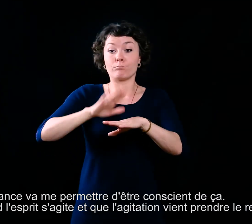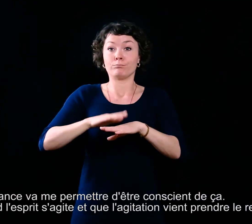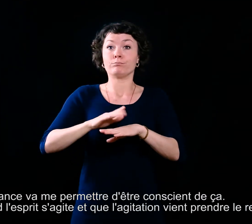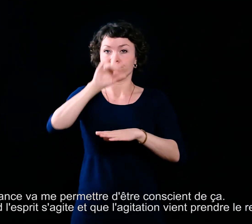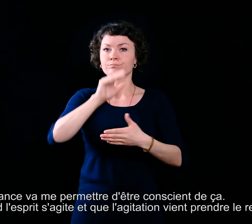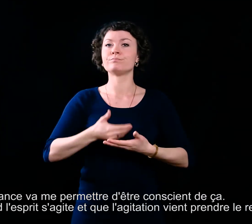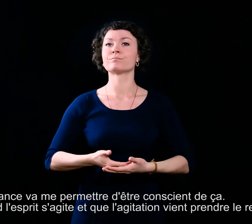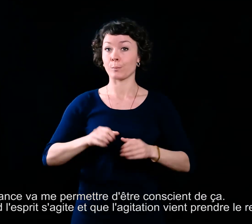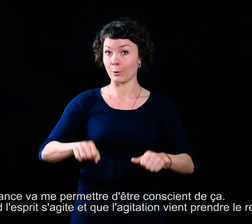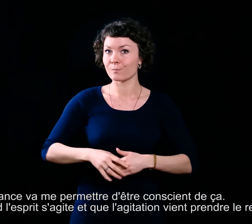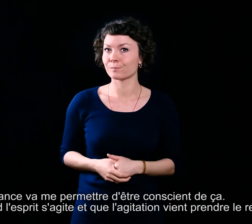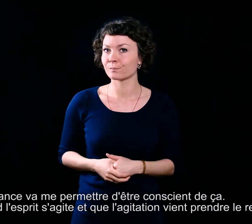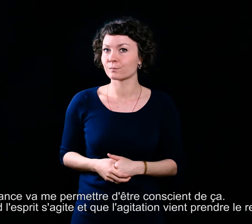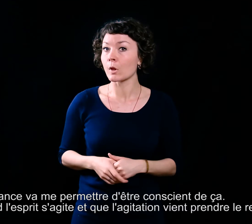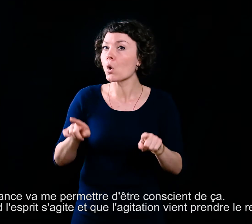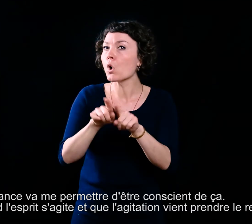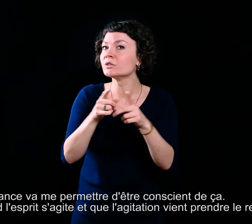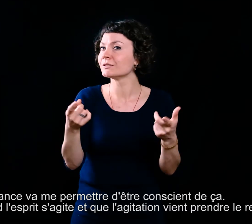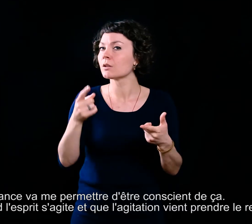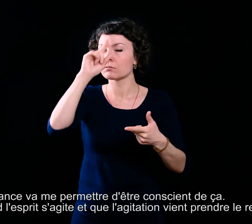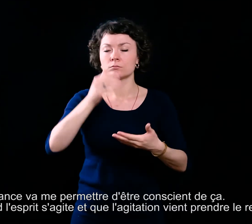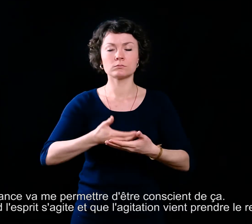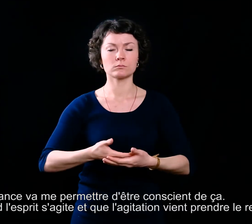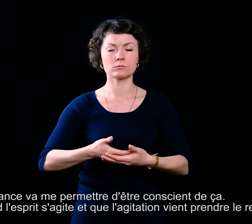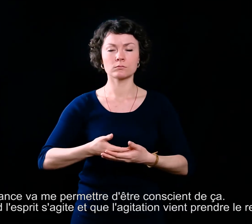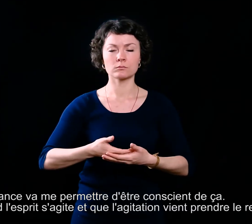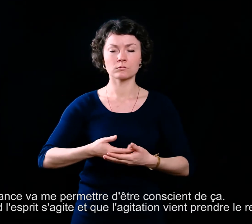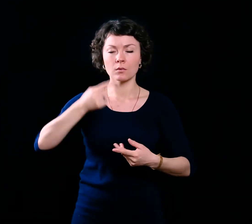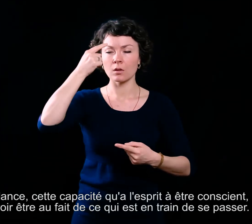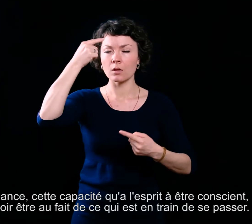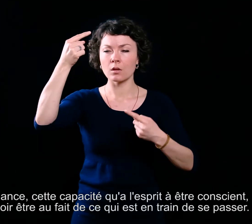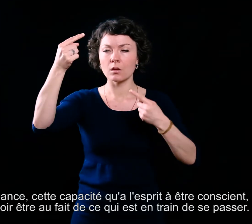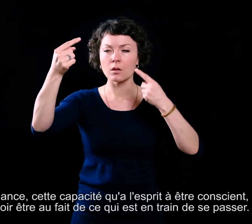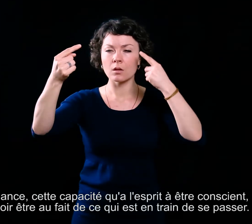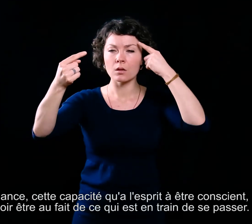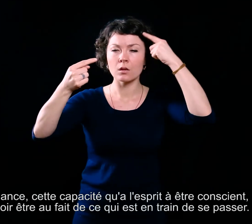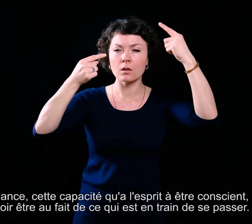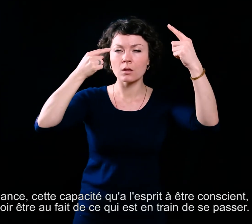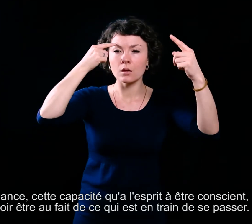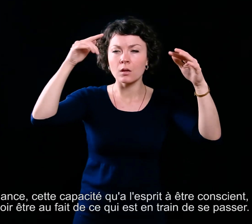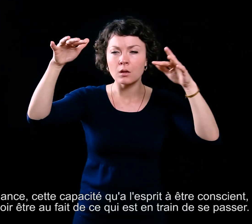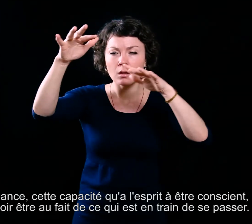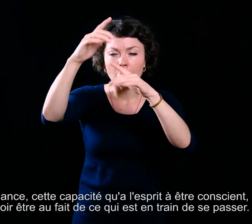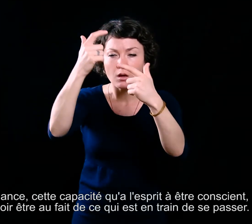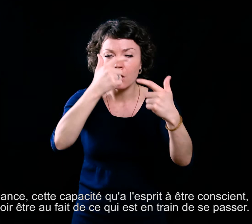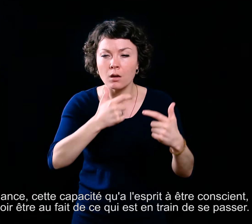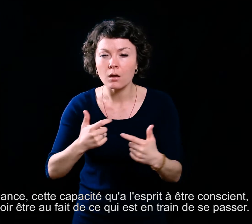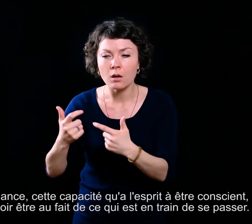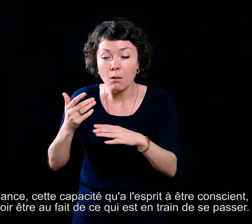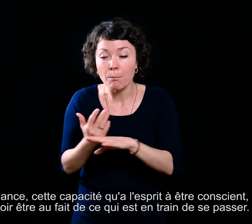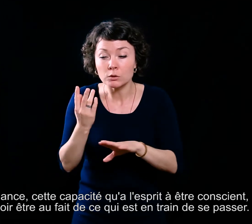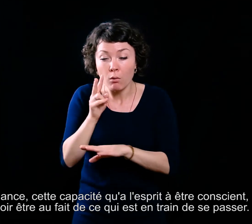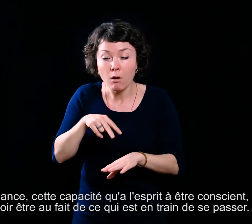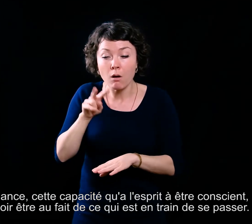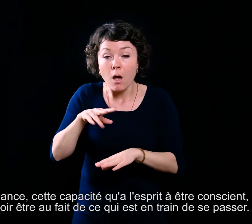l'inverse, quand l'esprit s'agite et que l'agitation vient prendre le relais, c'est la vigilance, cette capacité qu'a l'esprit à être